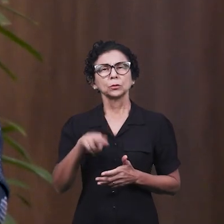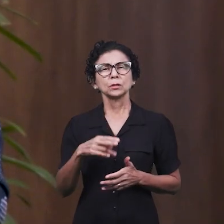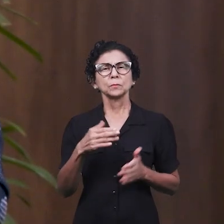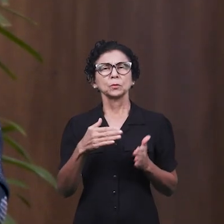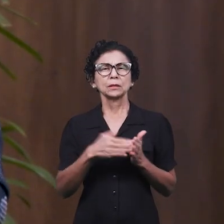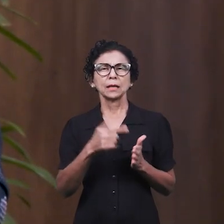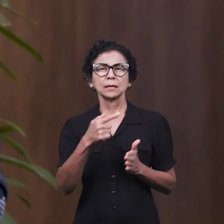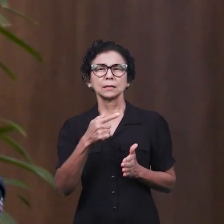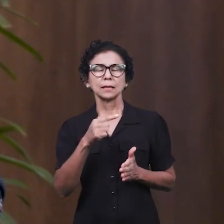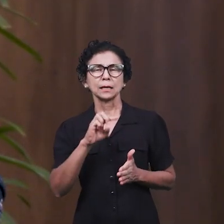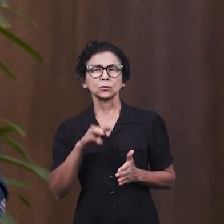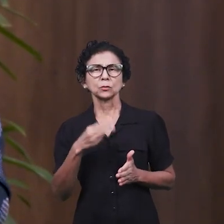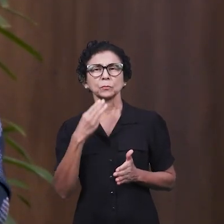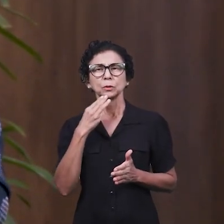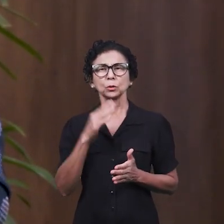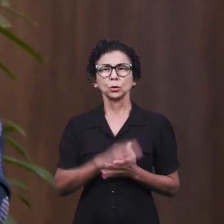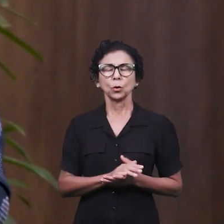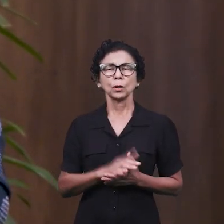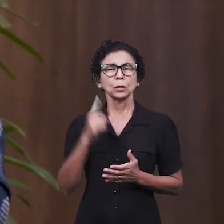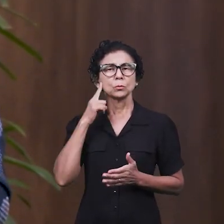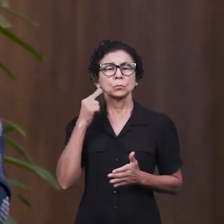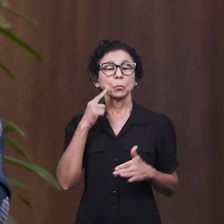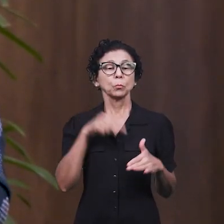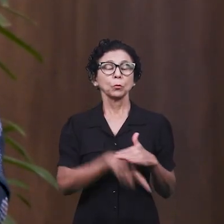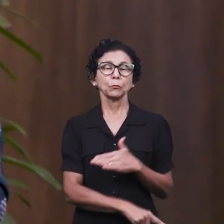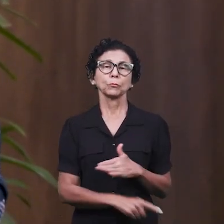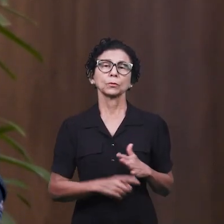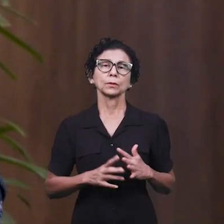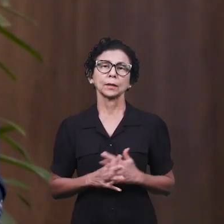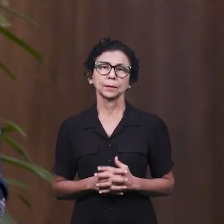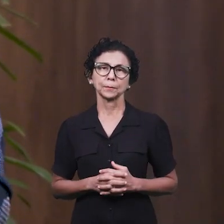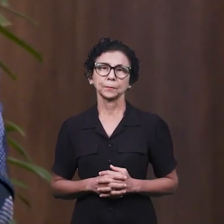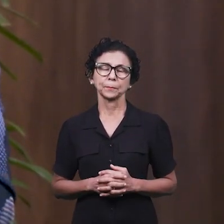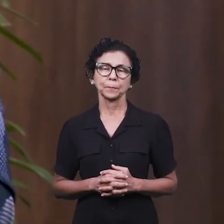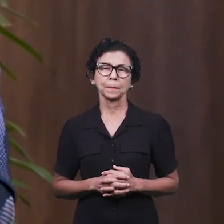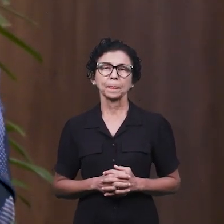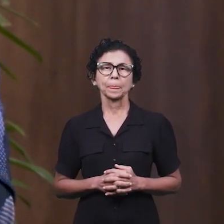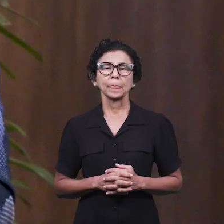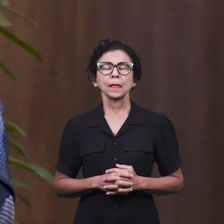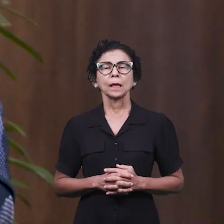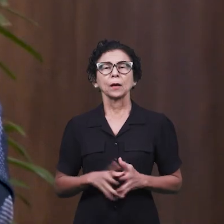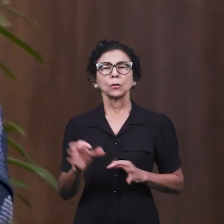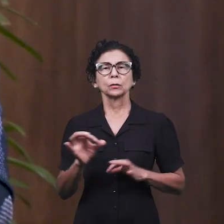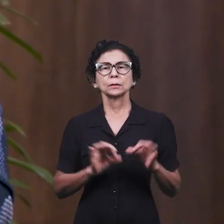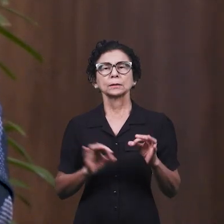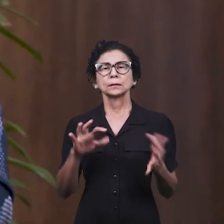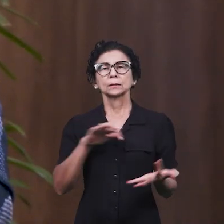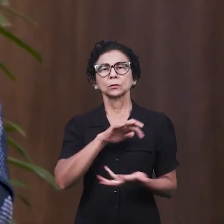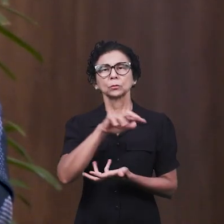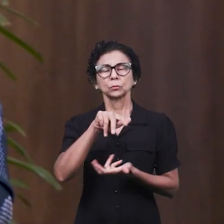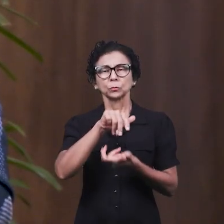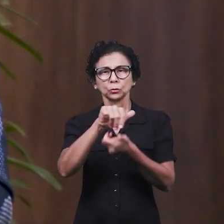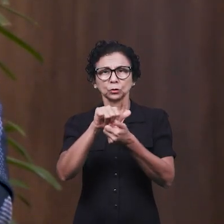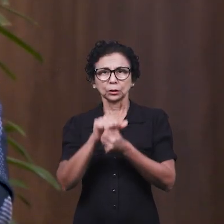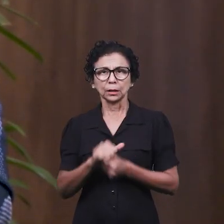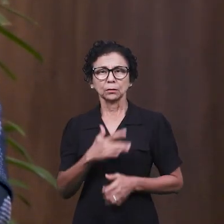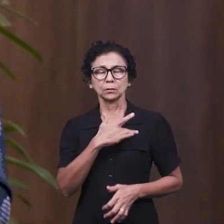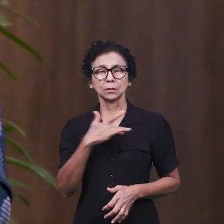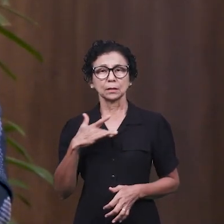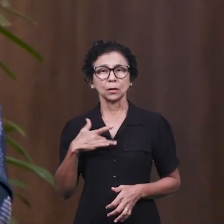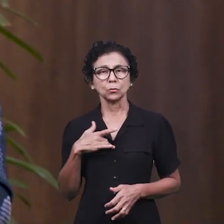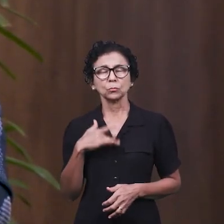2,7 milhões têm surdez profunda. A Organização Mundial de Saúde prevê que em